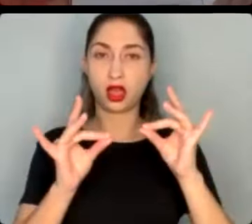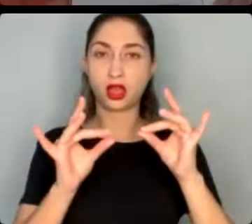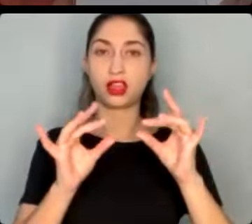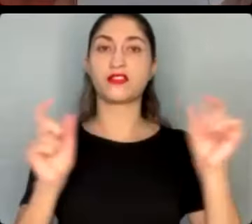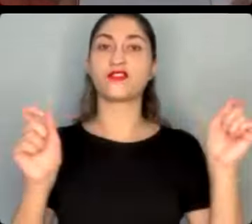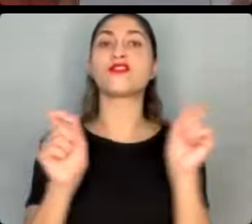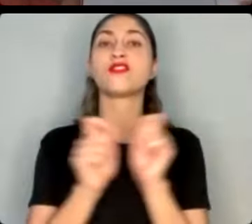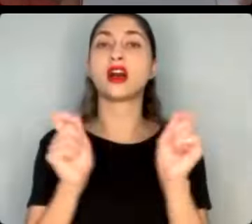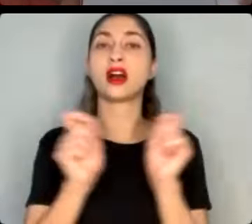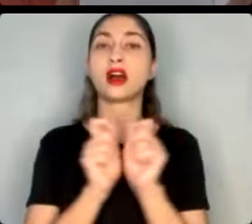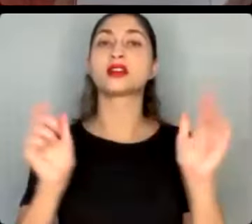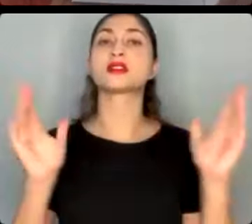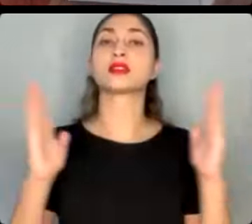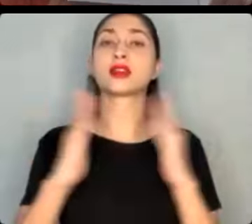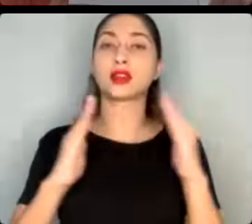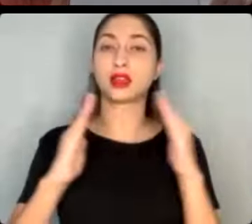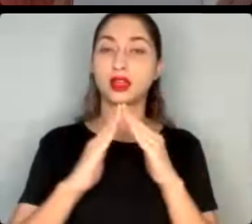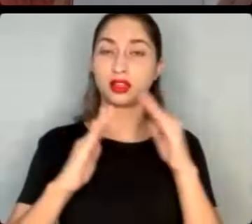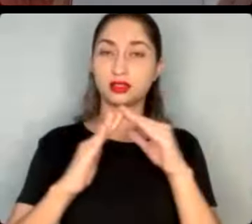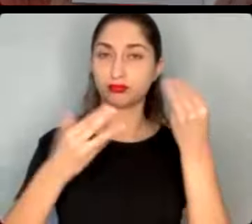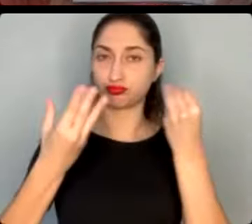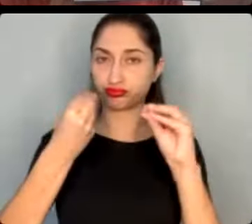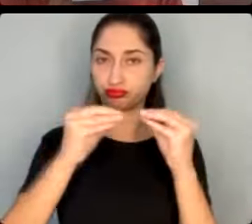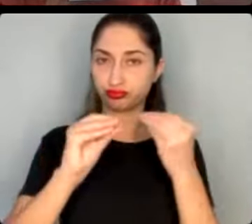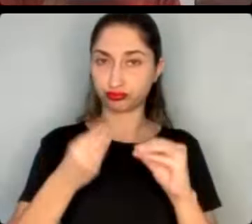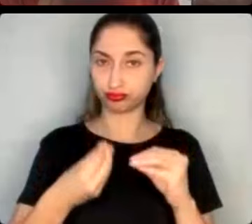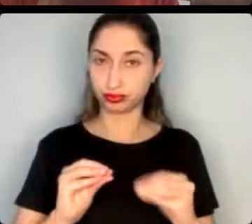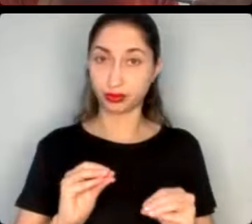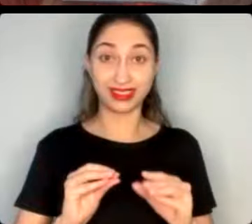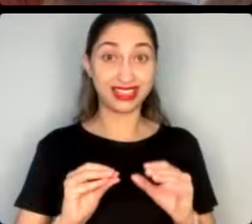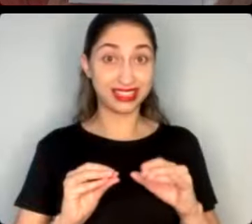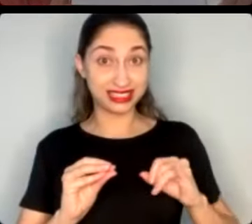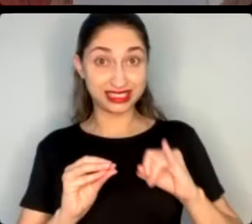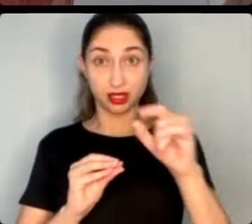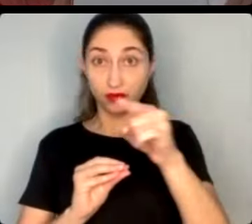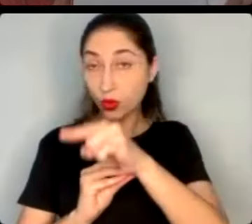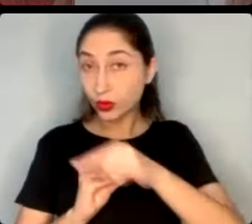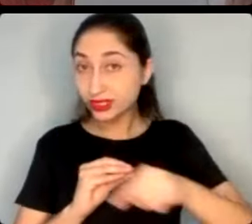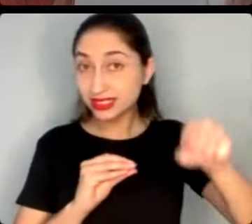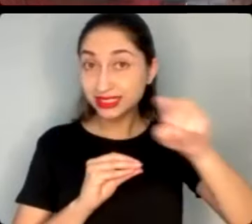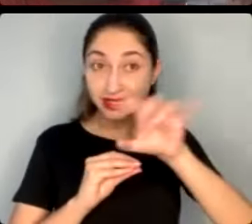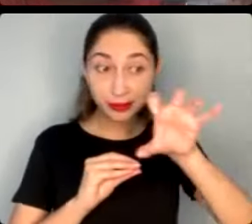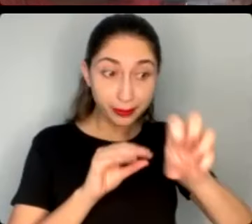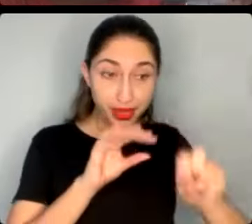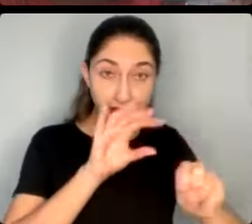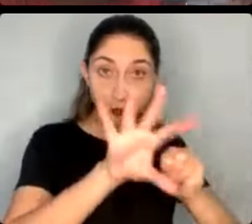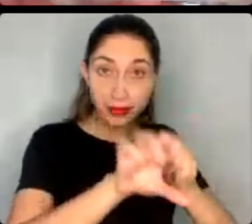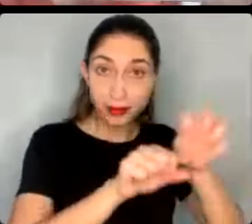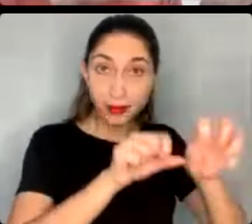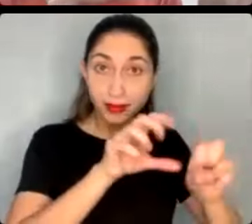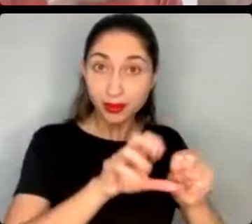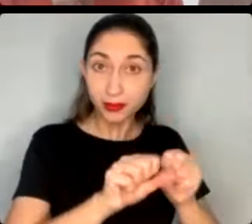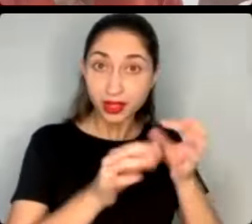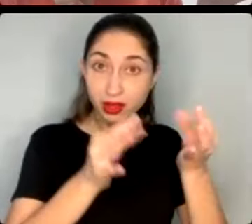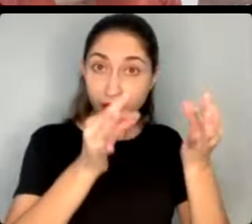você participa dessa maneira, manuseando as peças, você